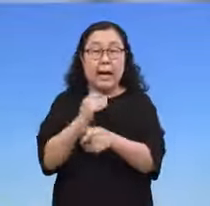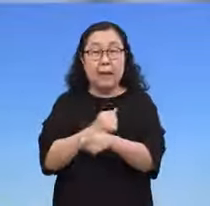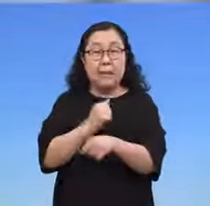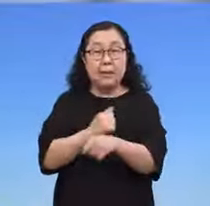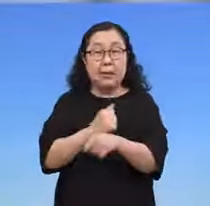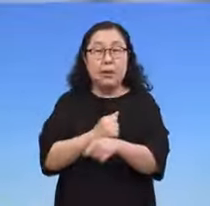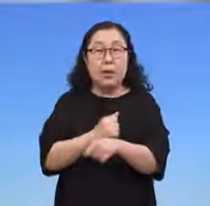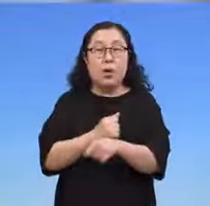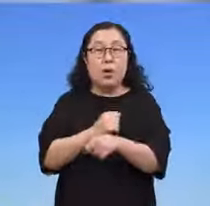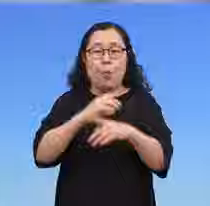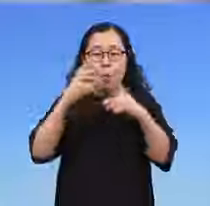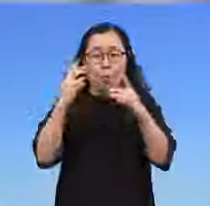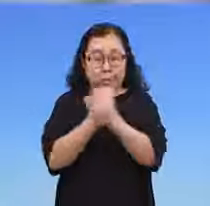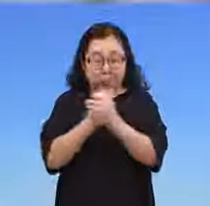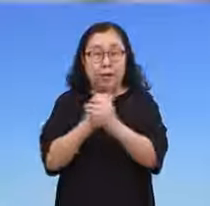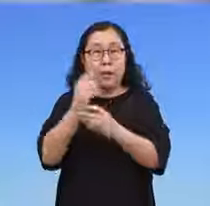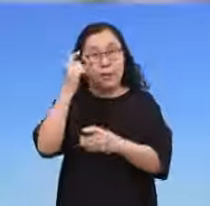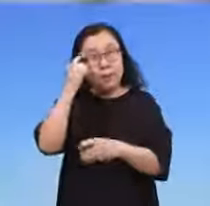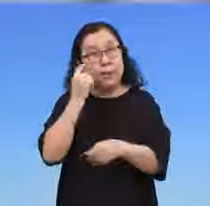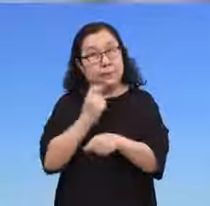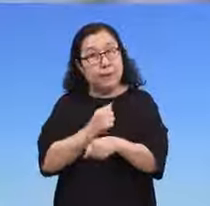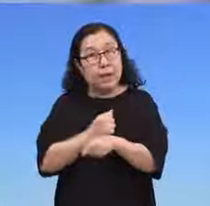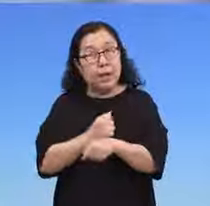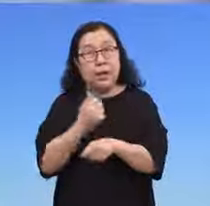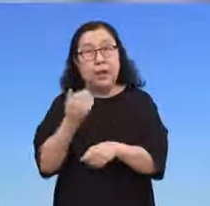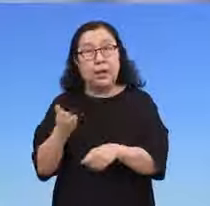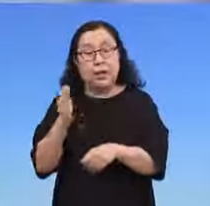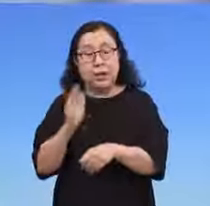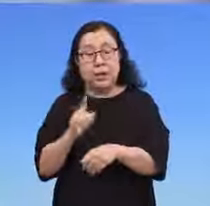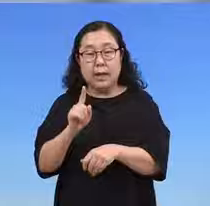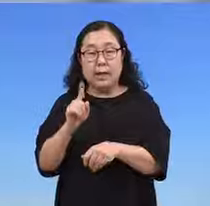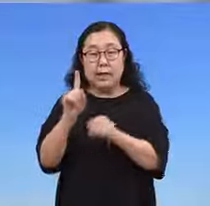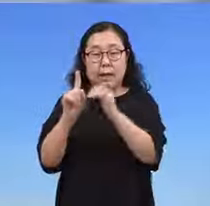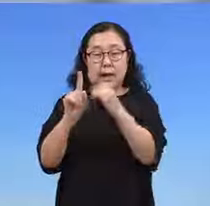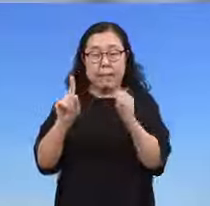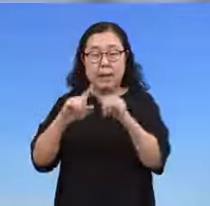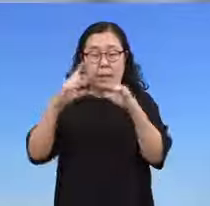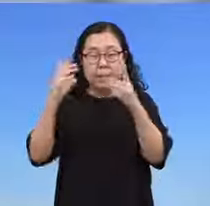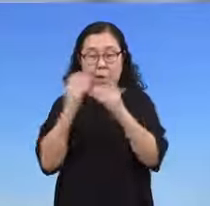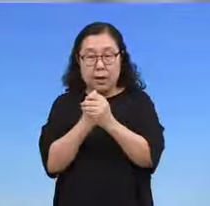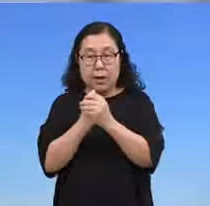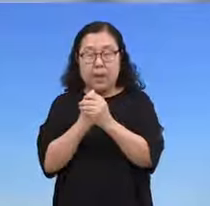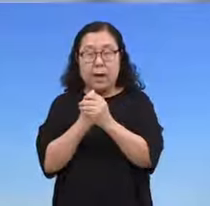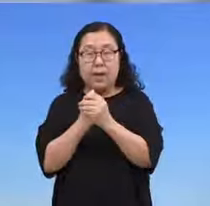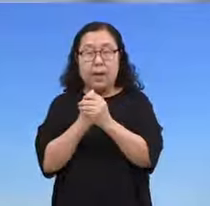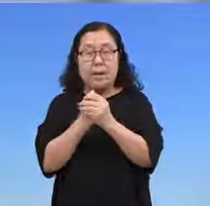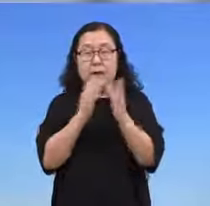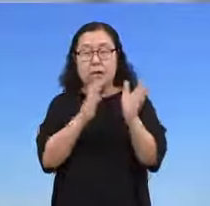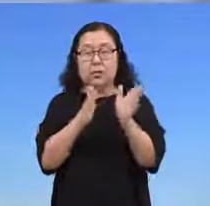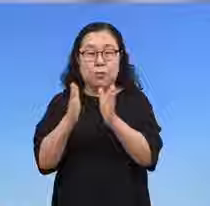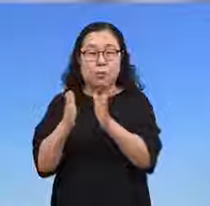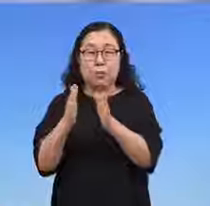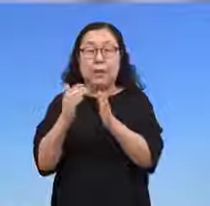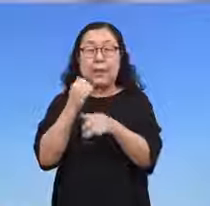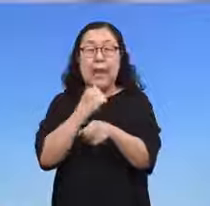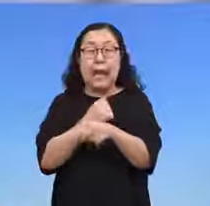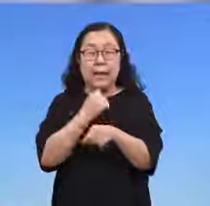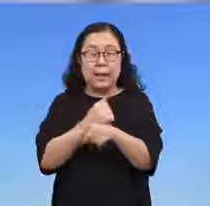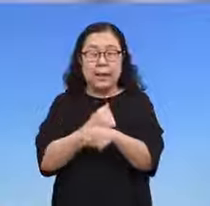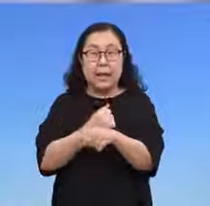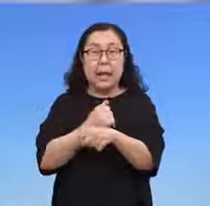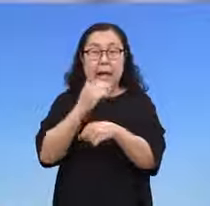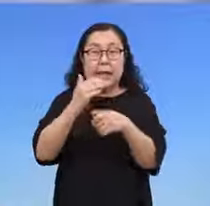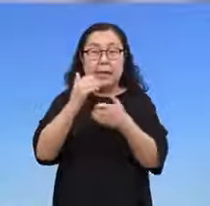없습니다. 근데 제가 참 흥미롭게 생각하는 거는 이렇게 한 개인이 그 완벽하게 갖출 하나님의